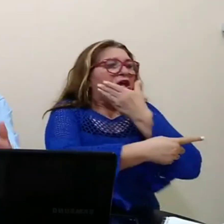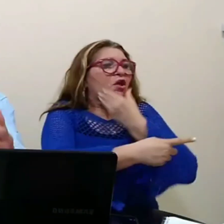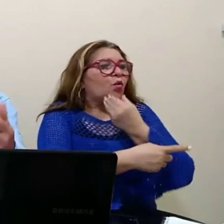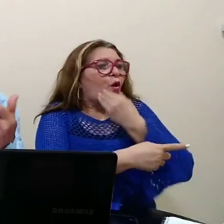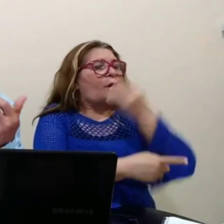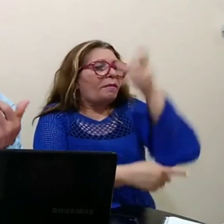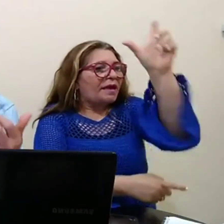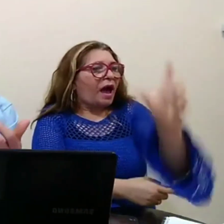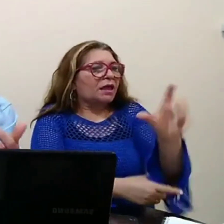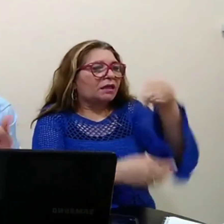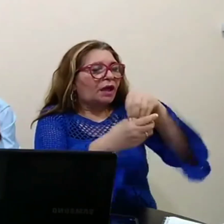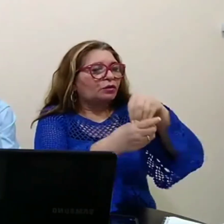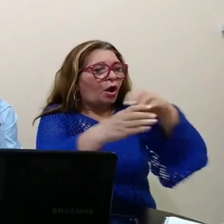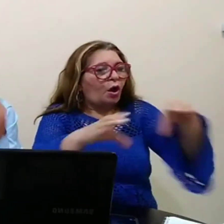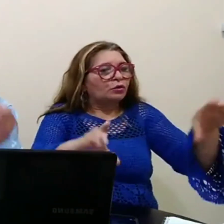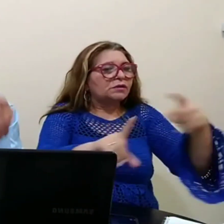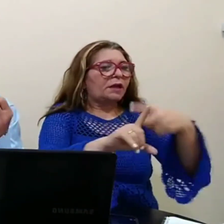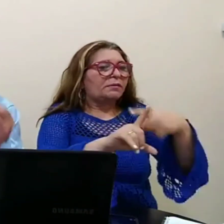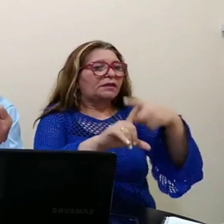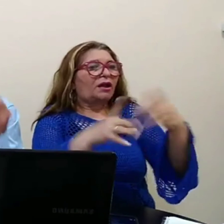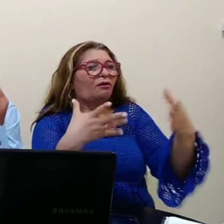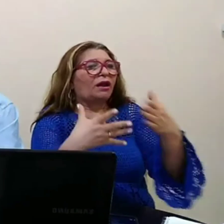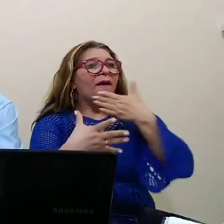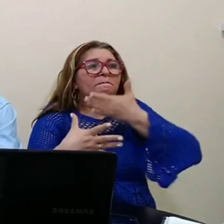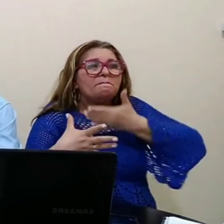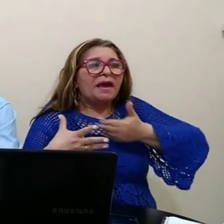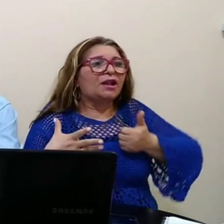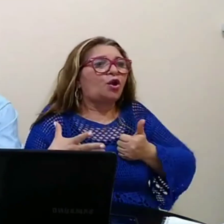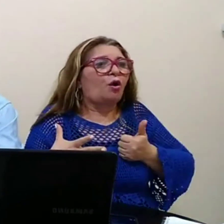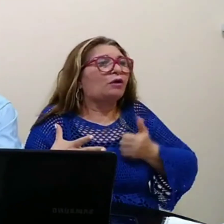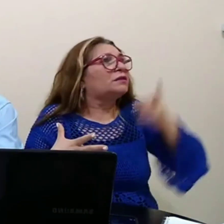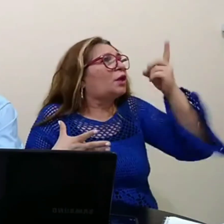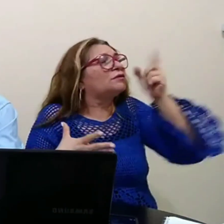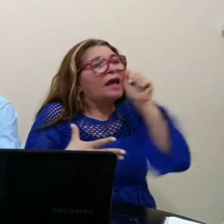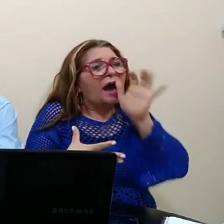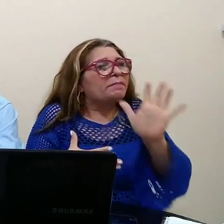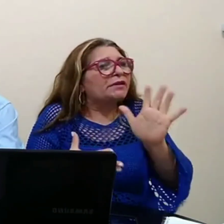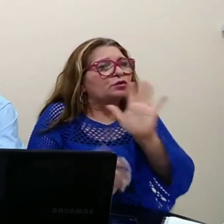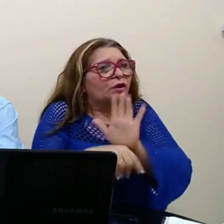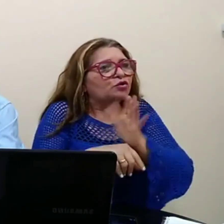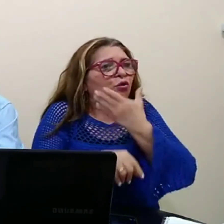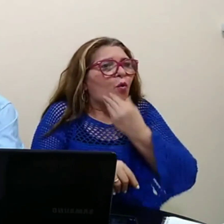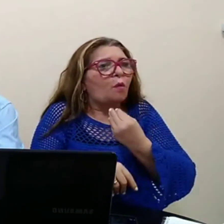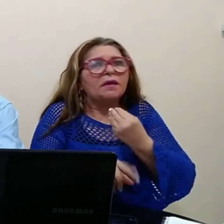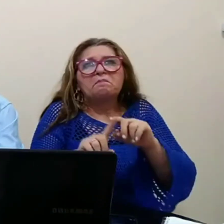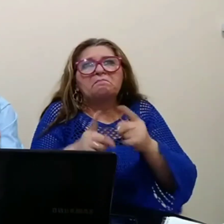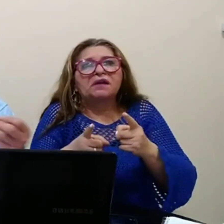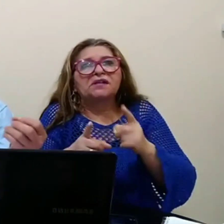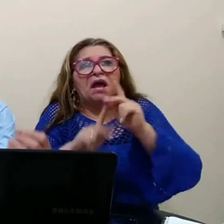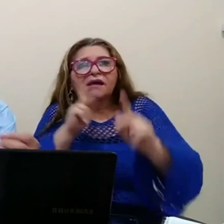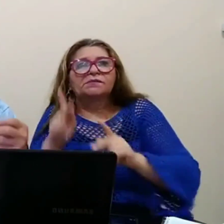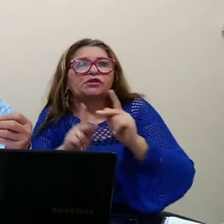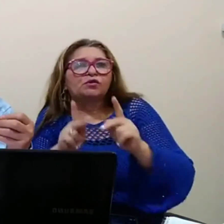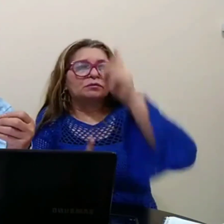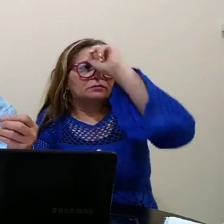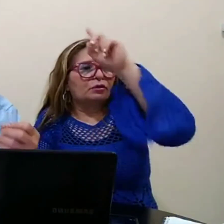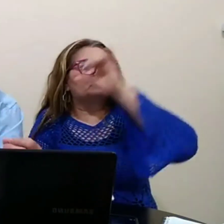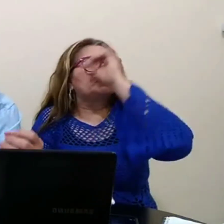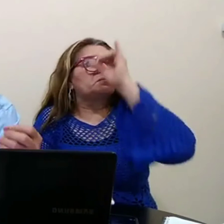perigo, em perfeito juízo. Eles não levaram isso em conta, o bem que Jesus fez àquele homem. Mas levaram em conta